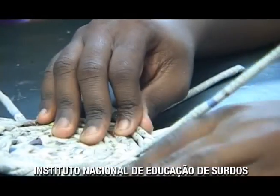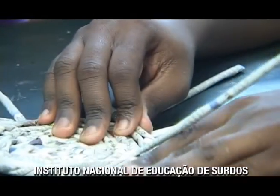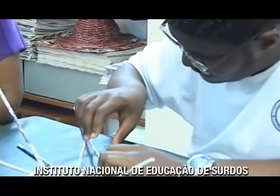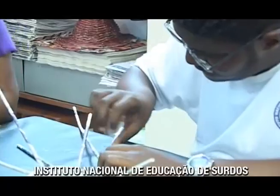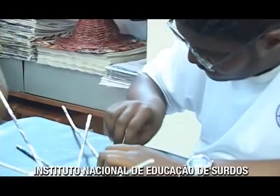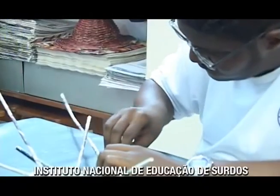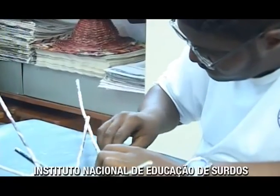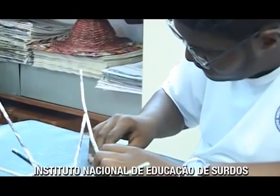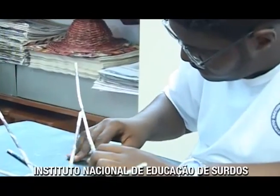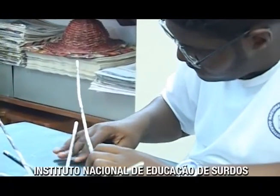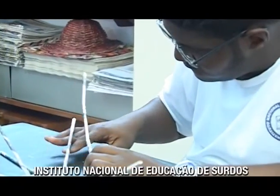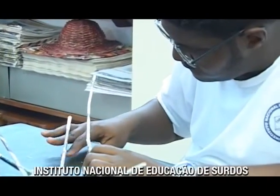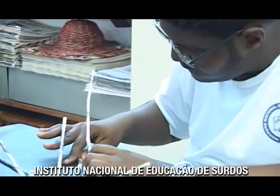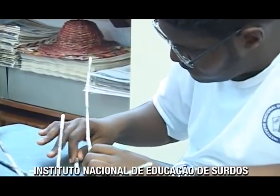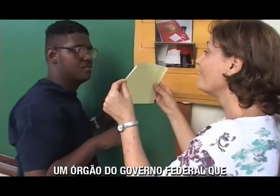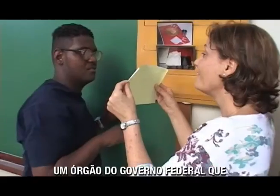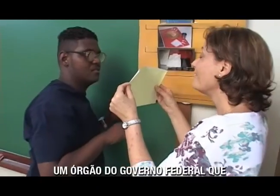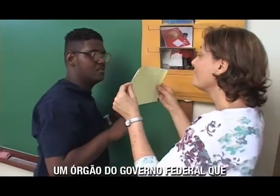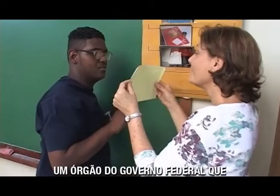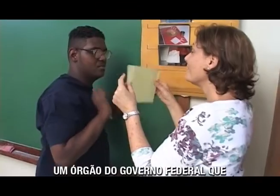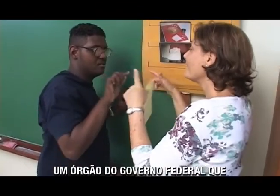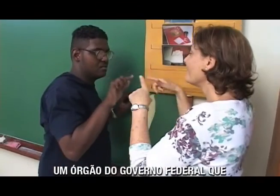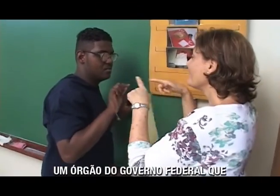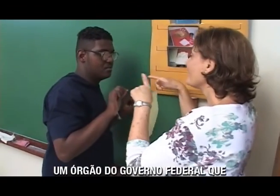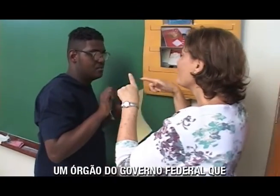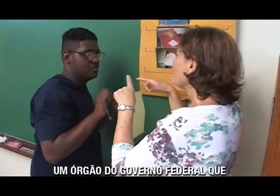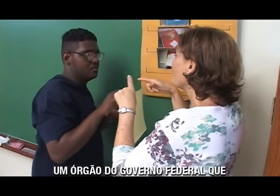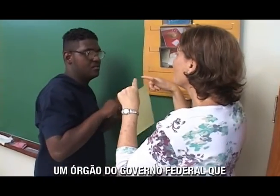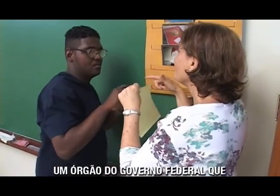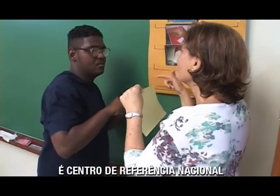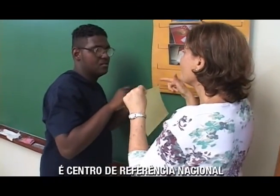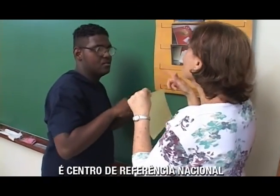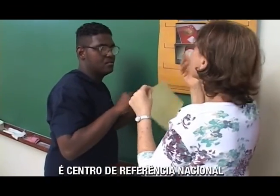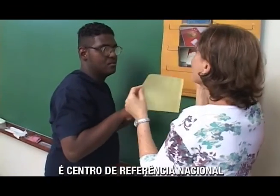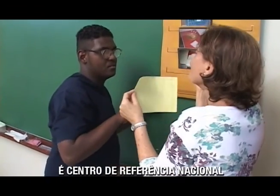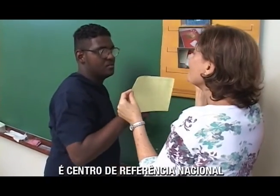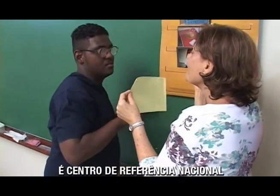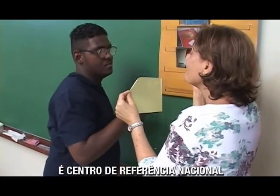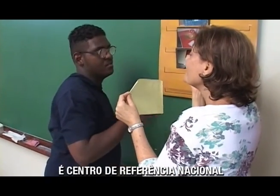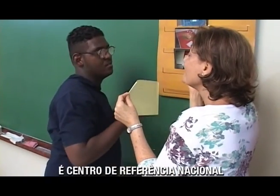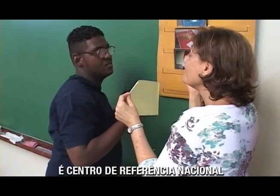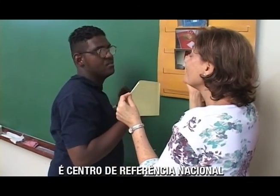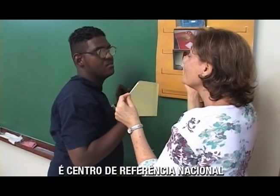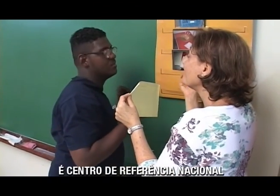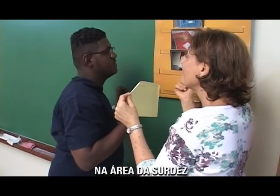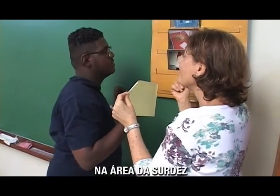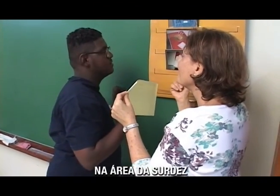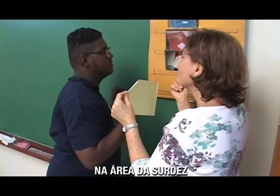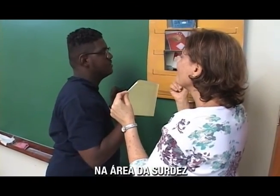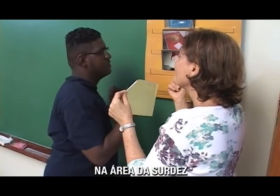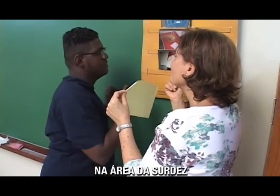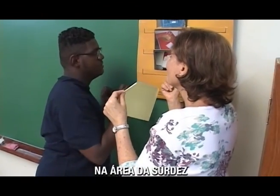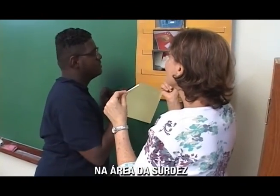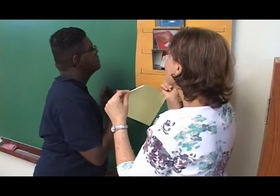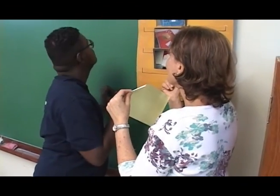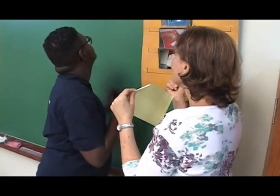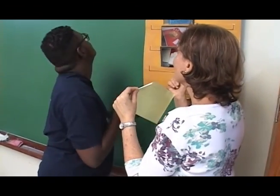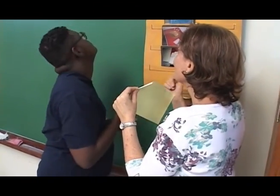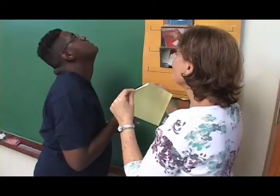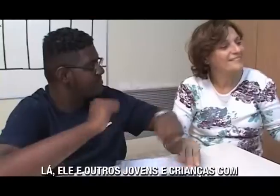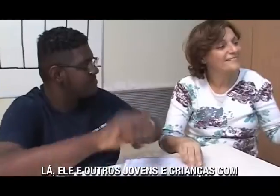Instituto Nacional de Educação de Surdos, um órgão do governo federal que é centro de referência nacional na área da